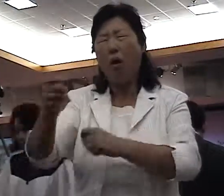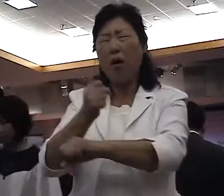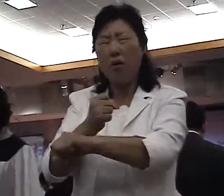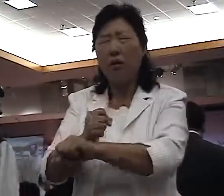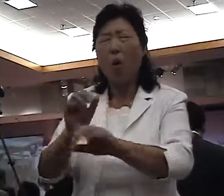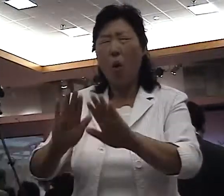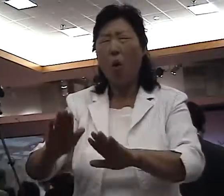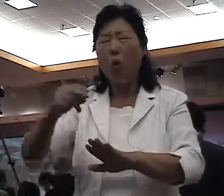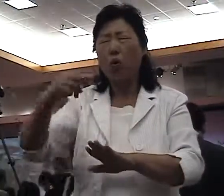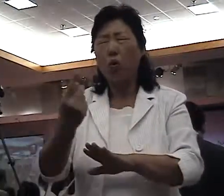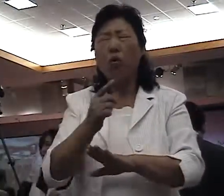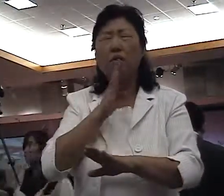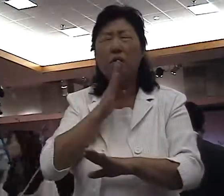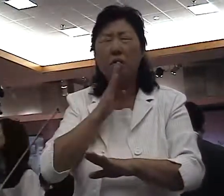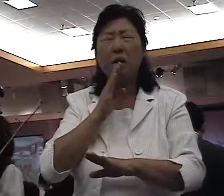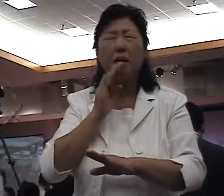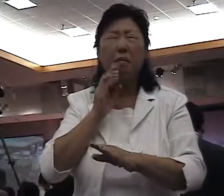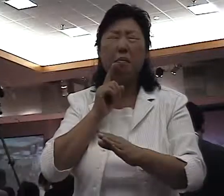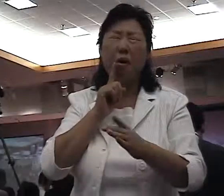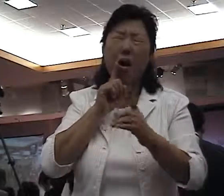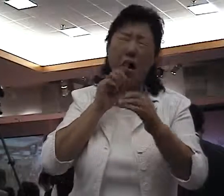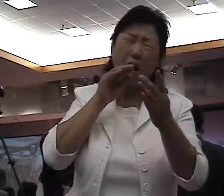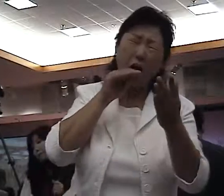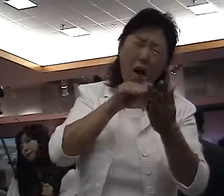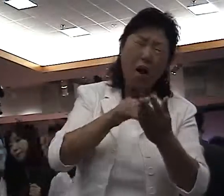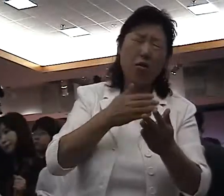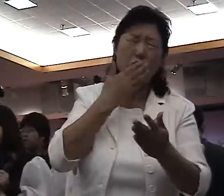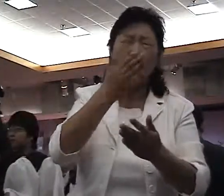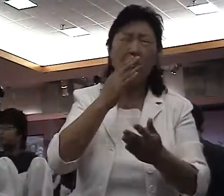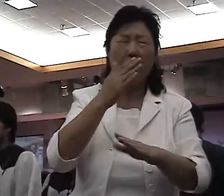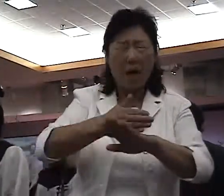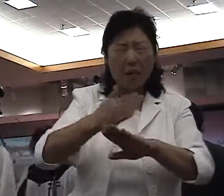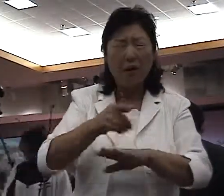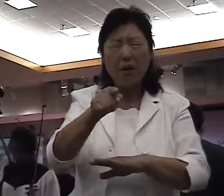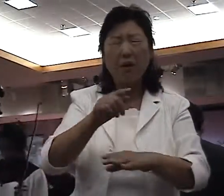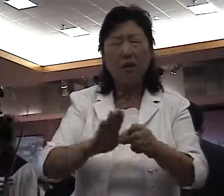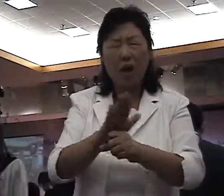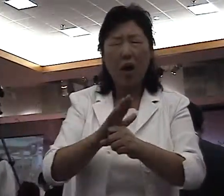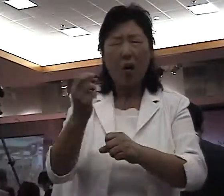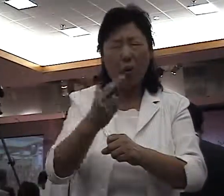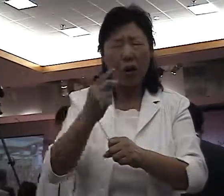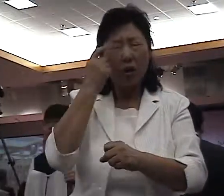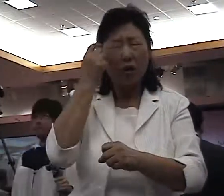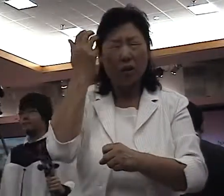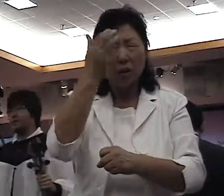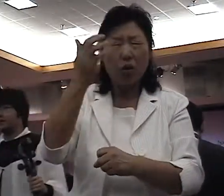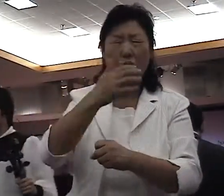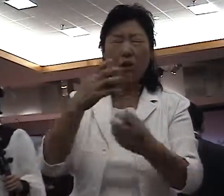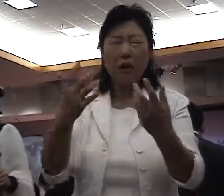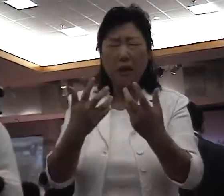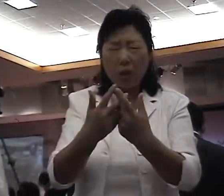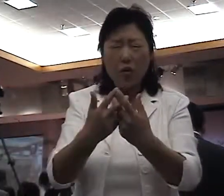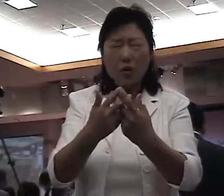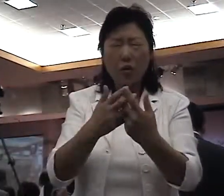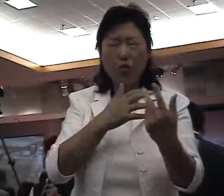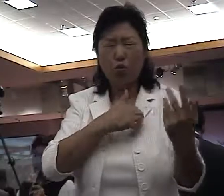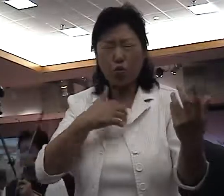오늘도 정말 말할 수 없이 감사한 그 사랑과 성령님의 채워주심 충만케 하심